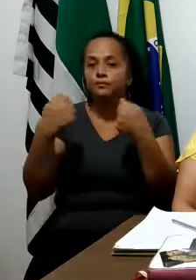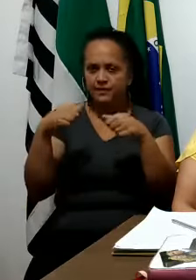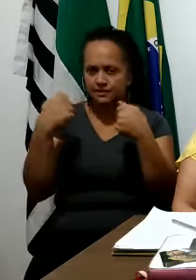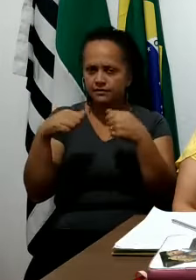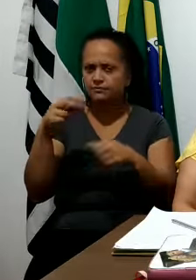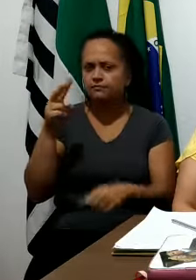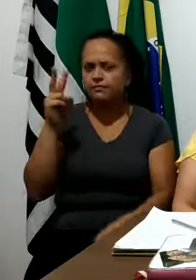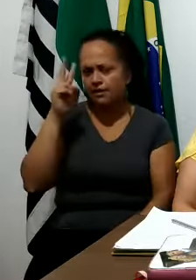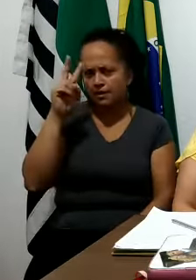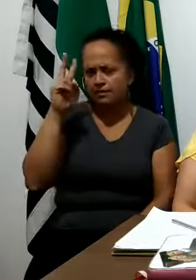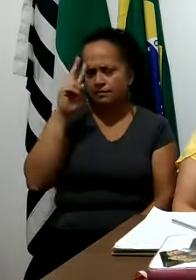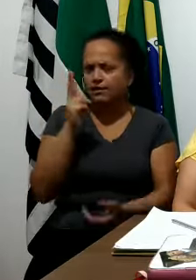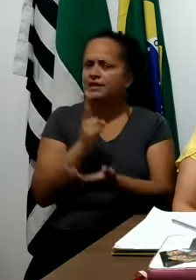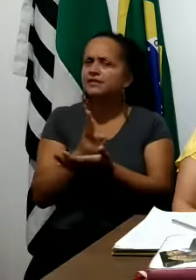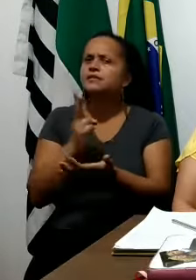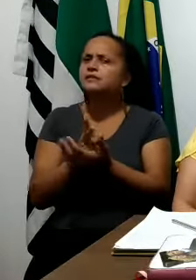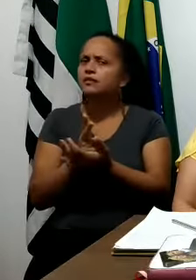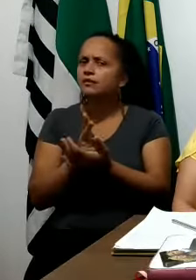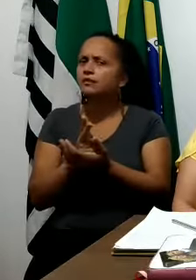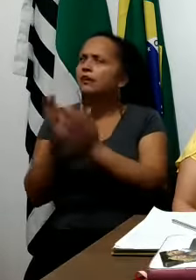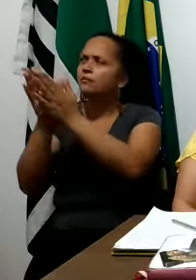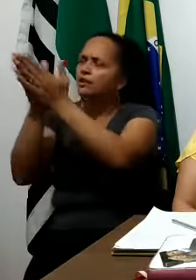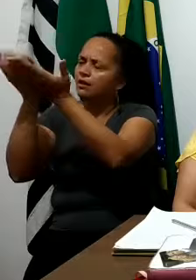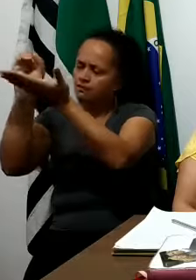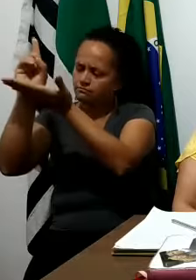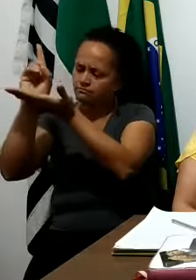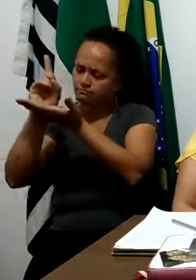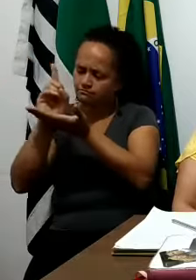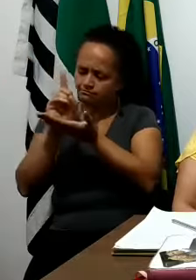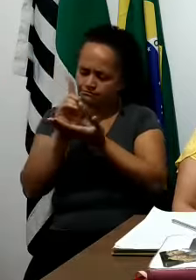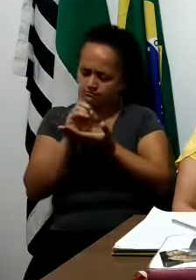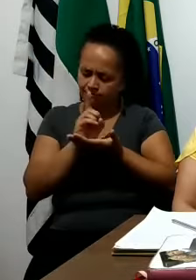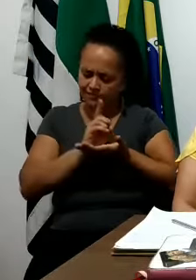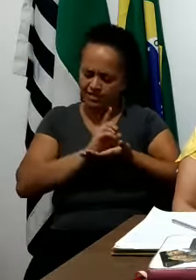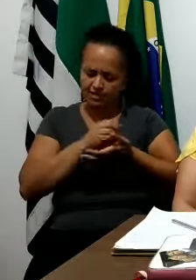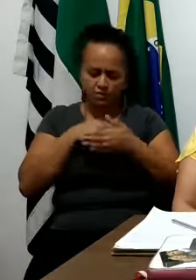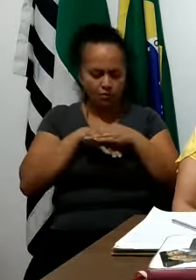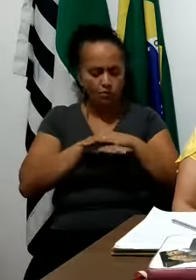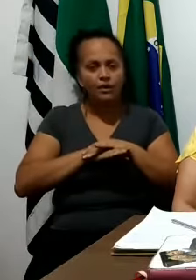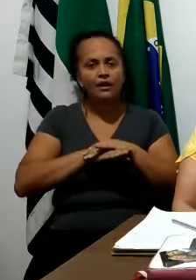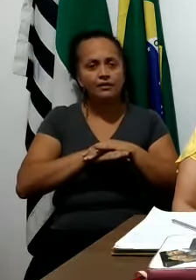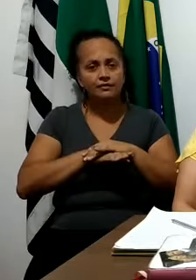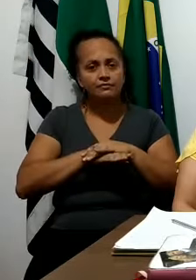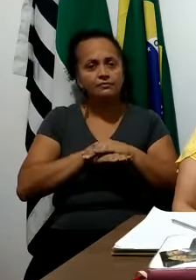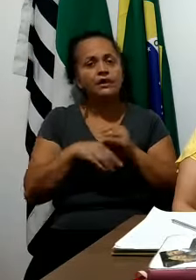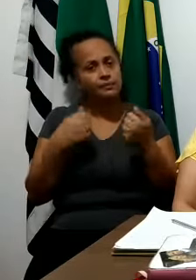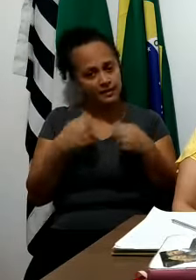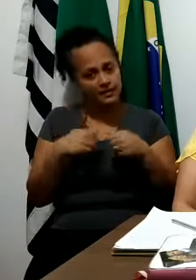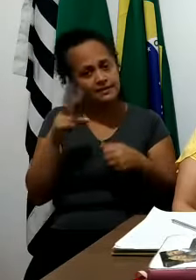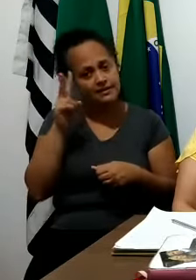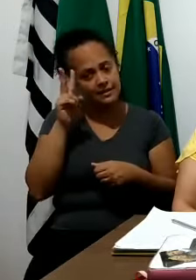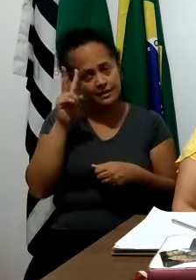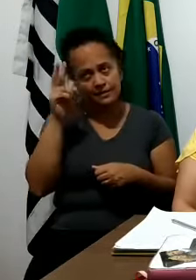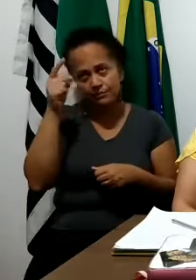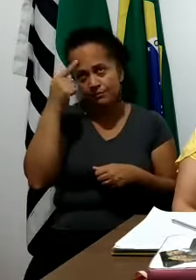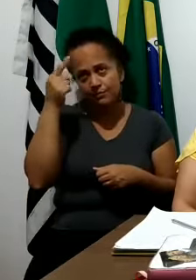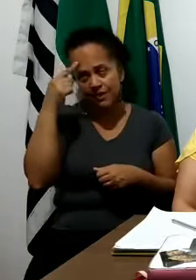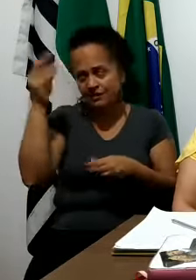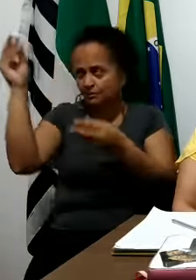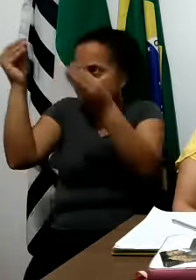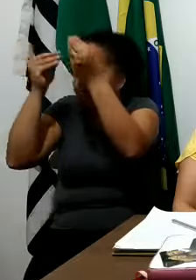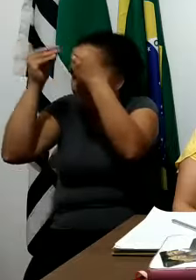as palavras que hoje lhe dou, repita-as com frequência aos seus filhos. Então, quando nós pensamos nessa palavra, nós vemos aqui